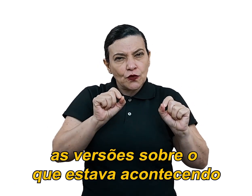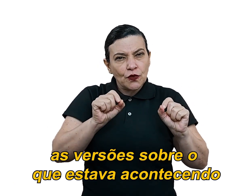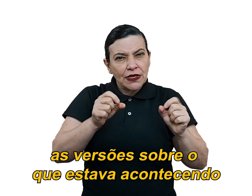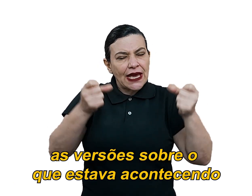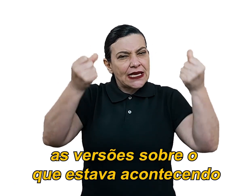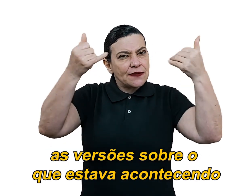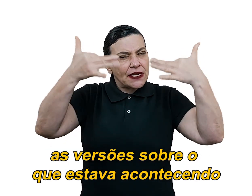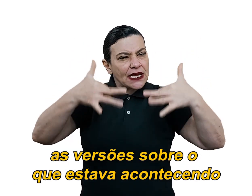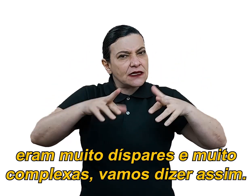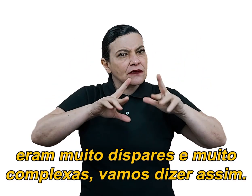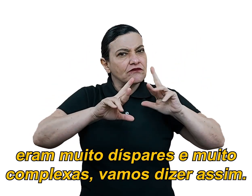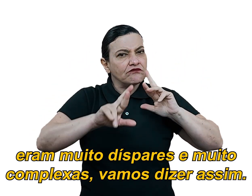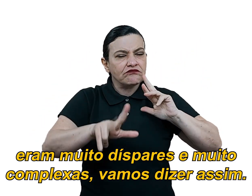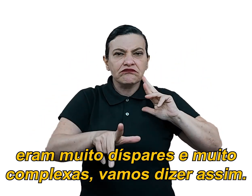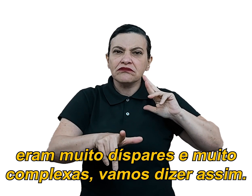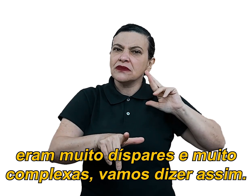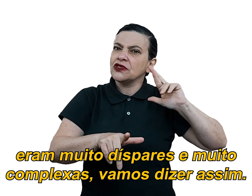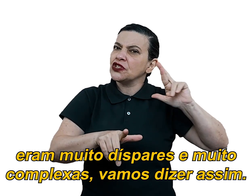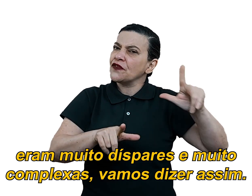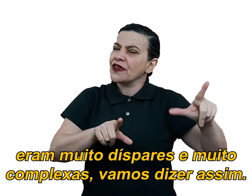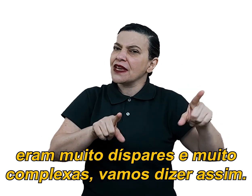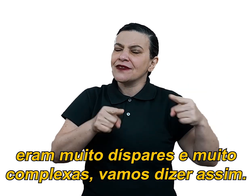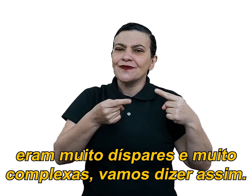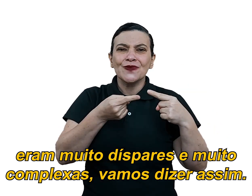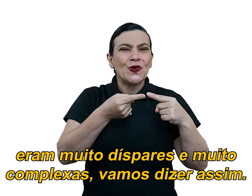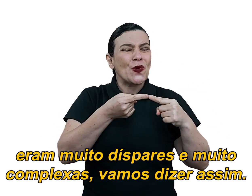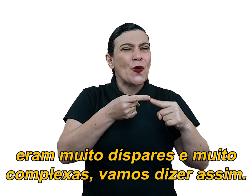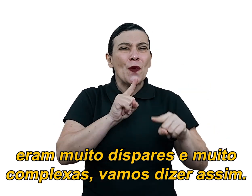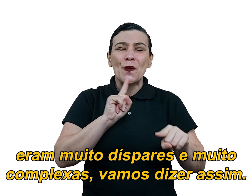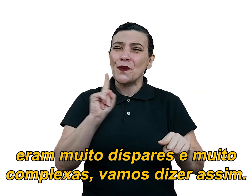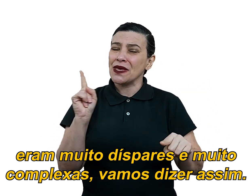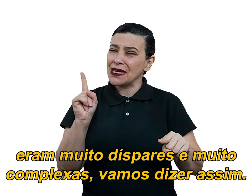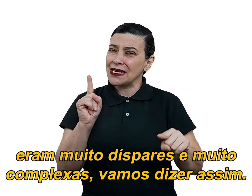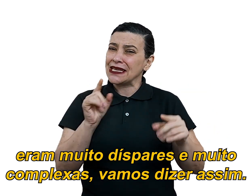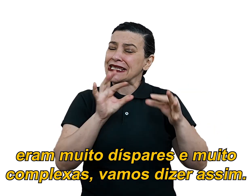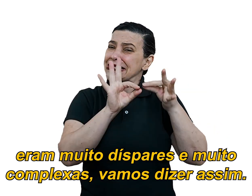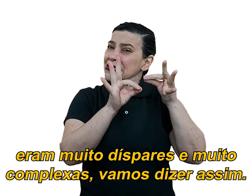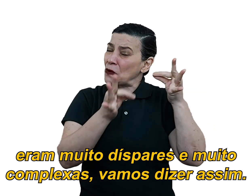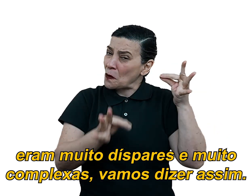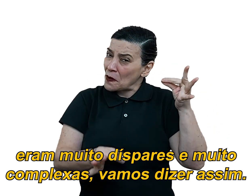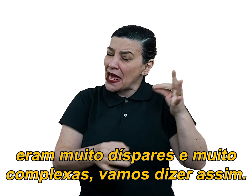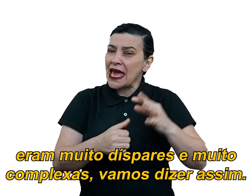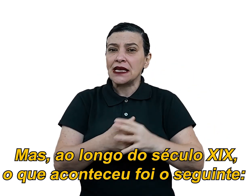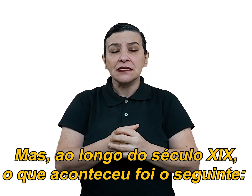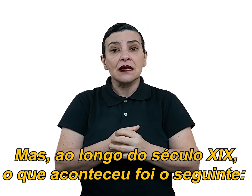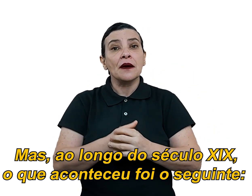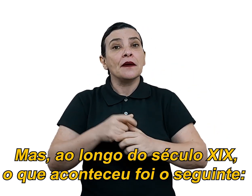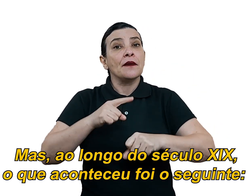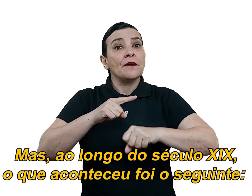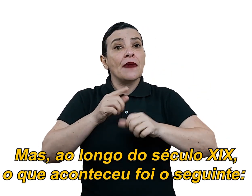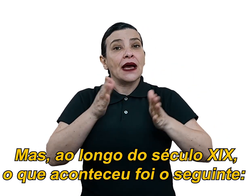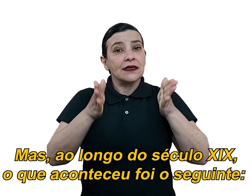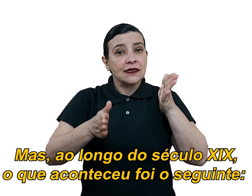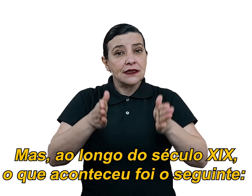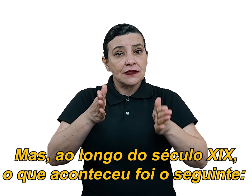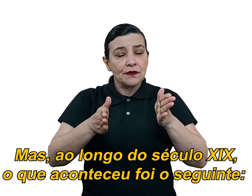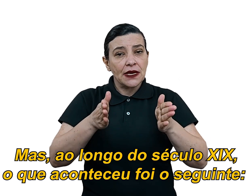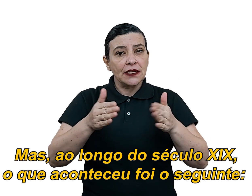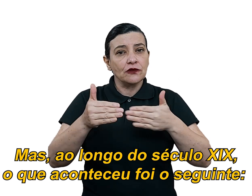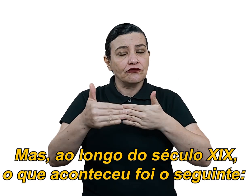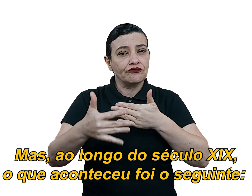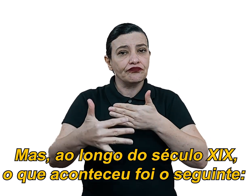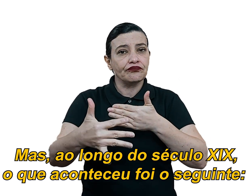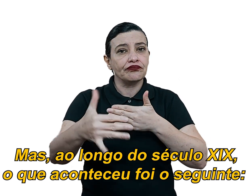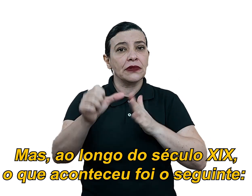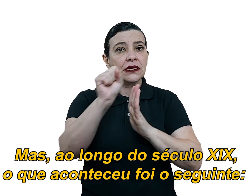sobre o que estava acontecendo eram muito díspares e muito complexas, vamos dizer assim. Mas ao longo do século